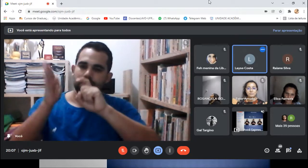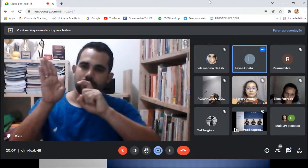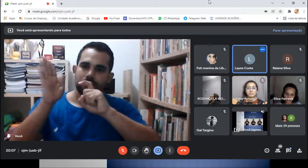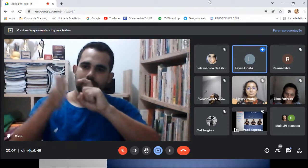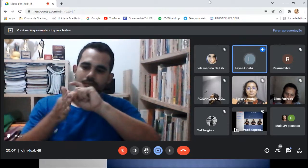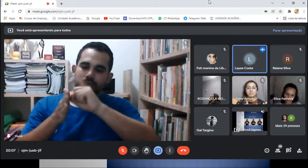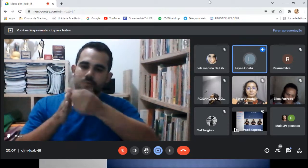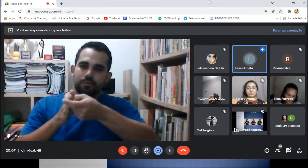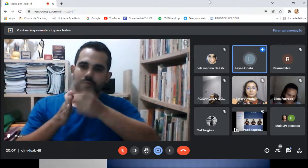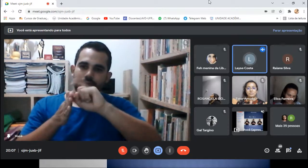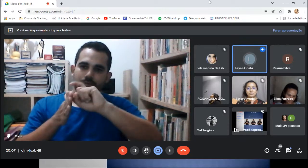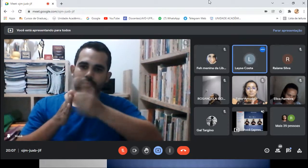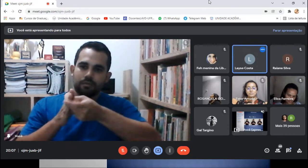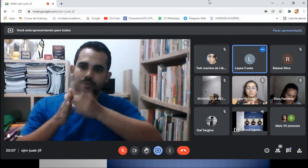O sinal é este.